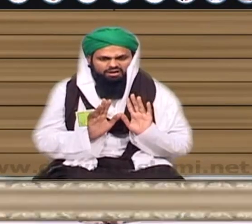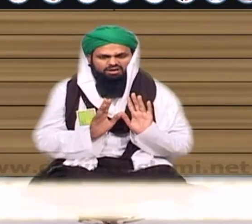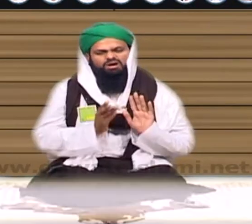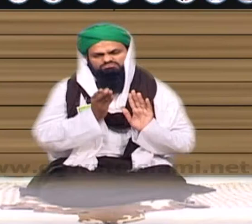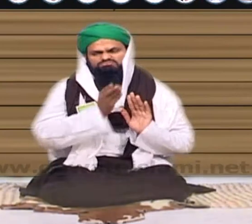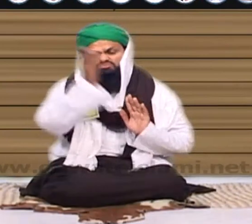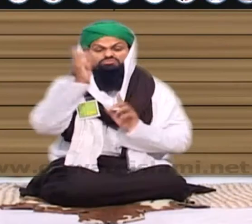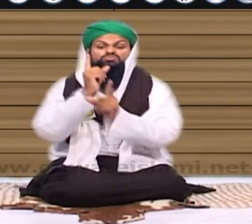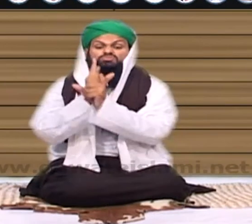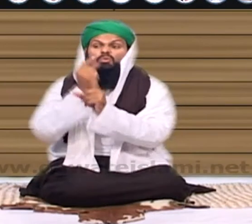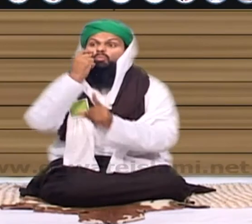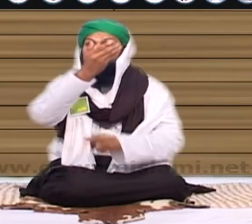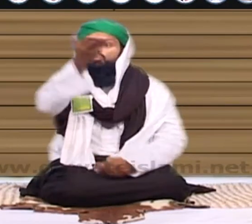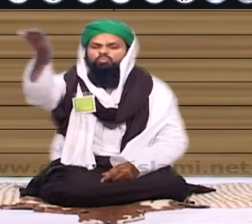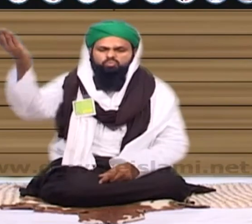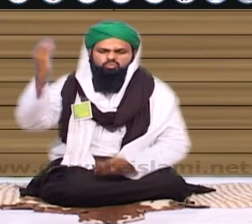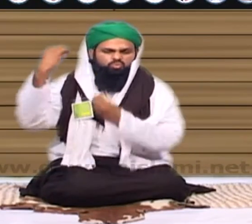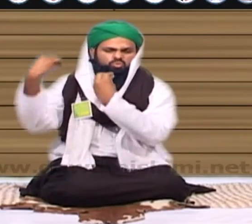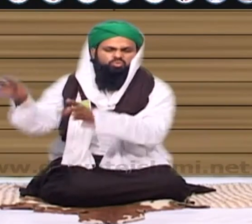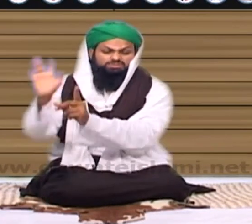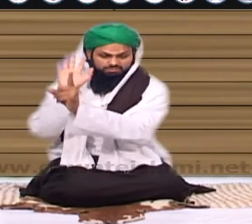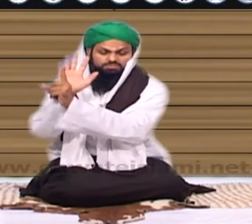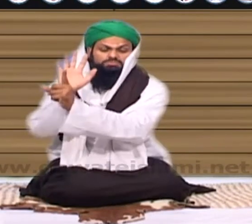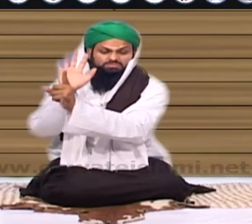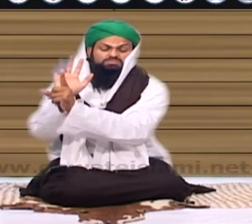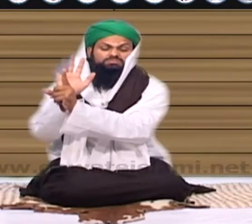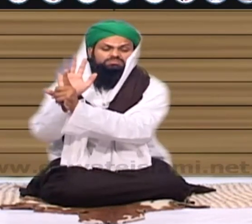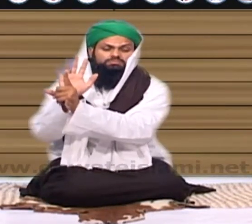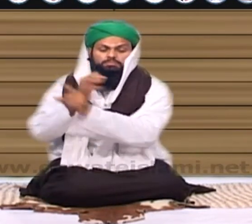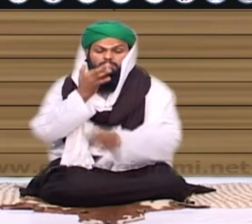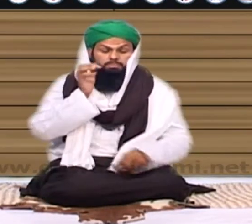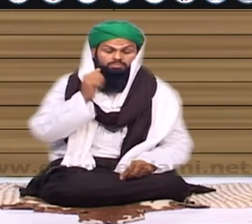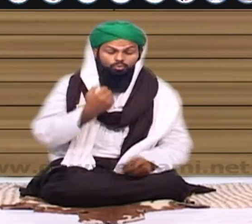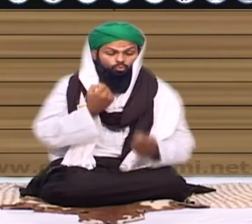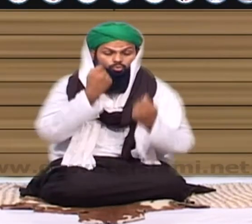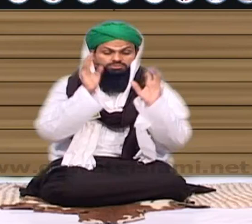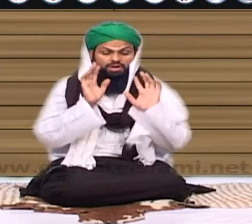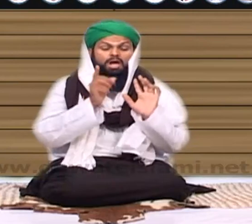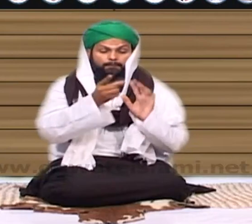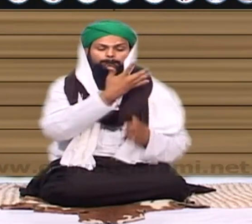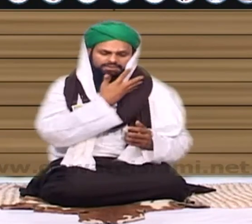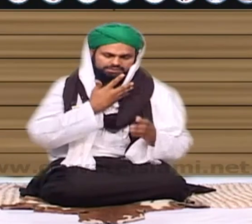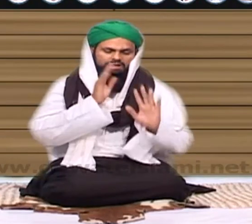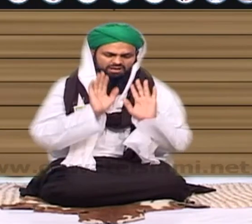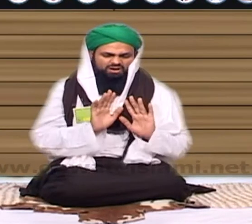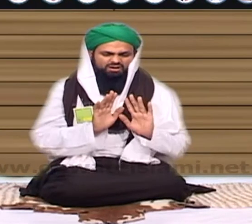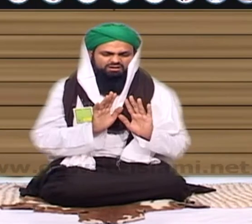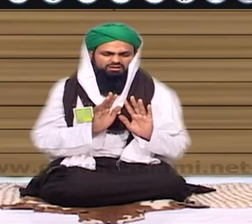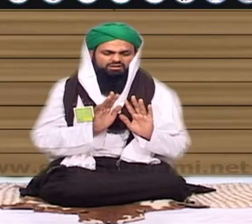دوسروں کے لئے میں الزام نہیں لگا تھا کہ آپ دوسروں کے پسند نہیں کرتے آپ دوسروں کے لئے ضرور پسند کرتے ہیں لیکن آپ